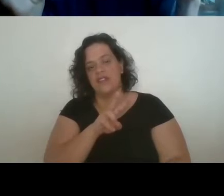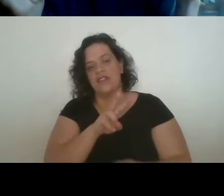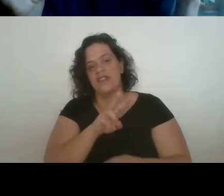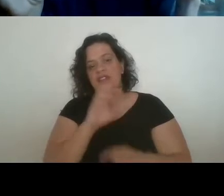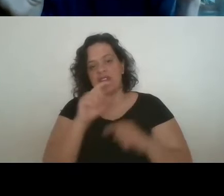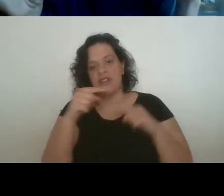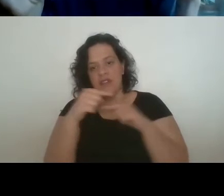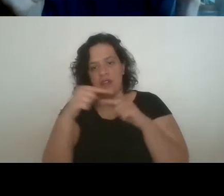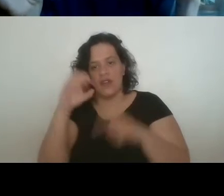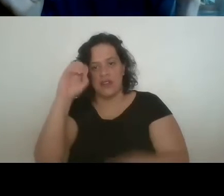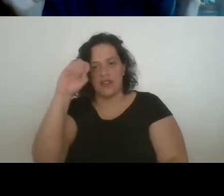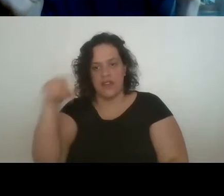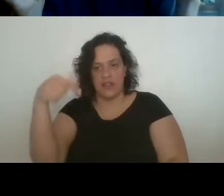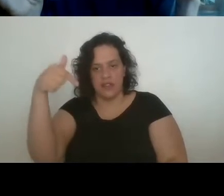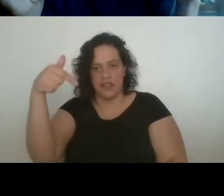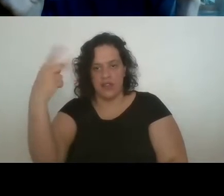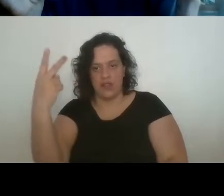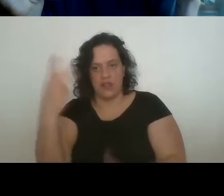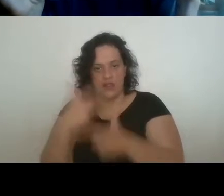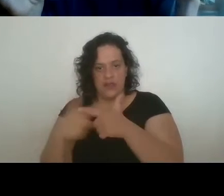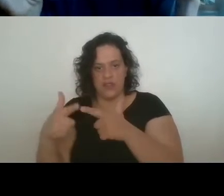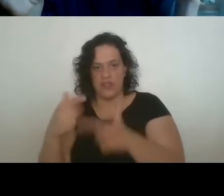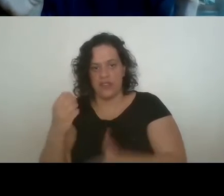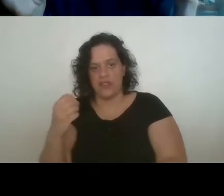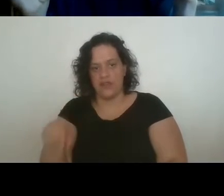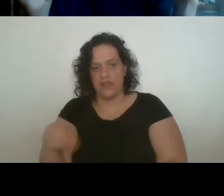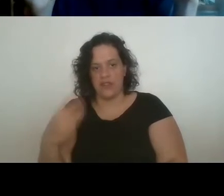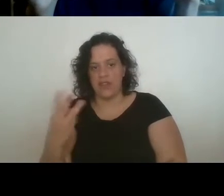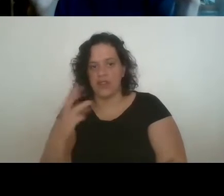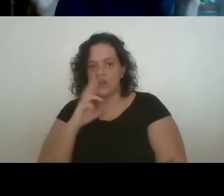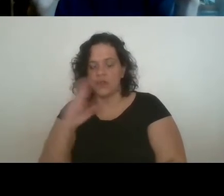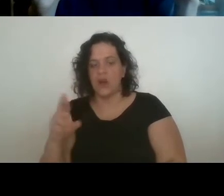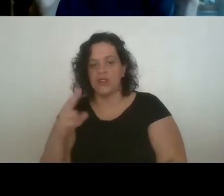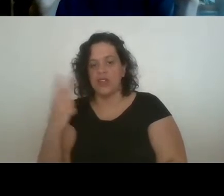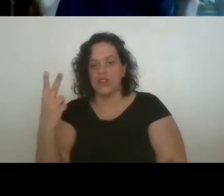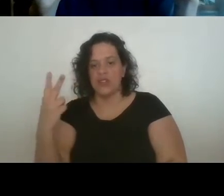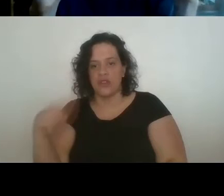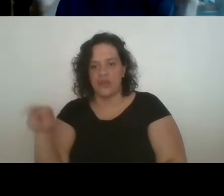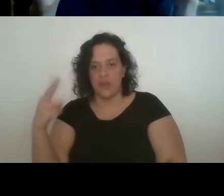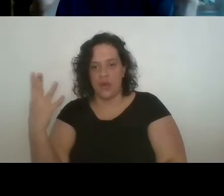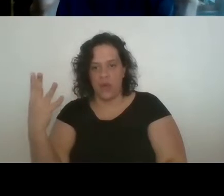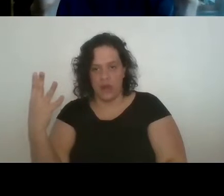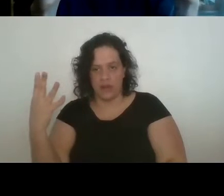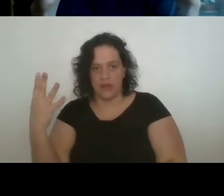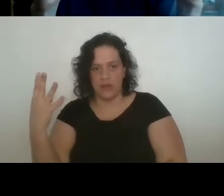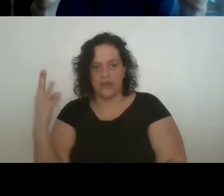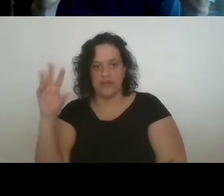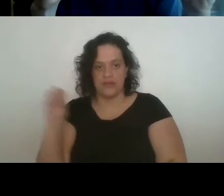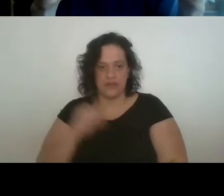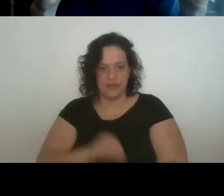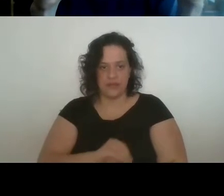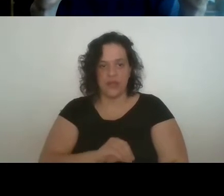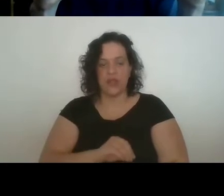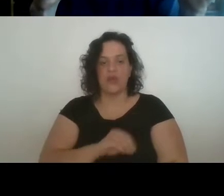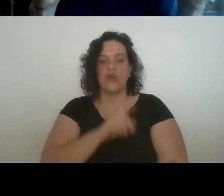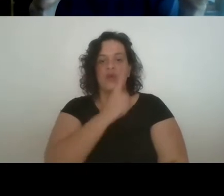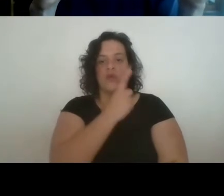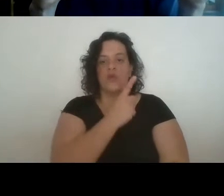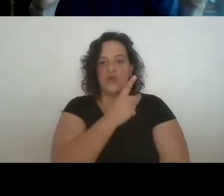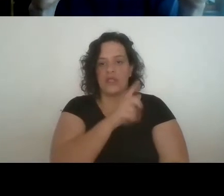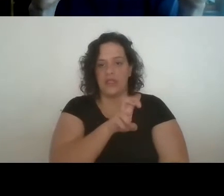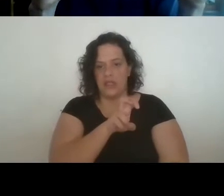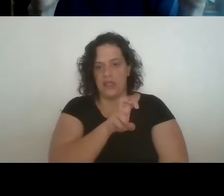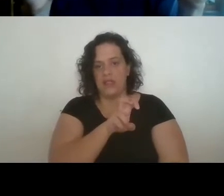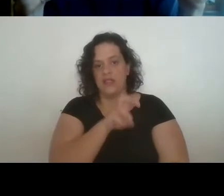por 0,3 dá 2,4, tá? Então, a nossa conta final fica de 15